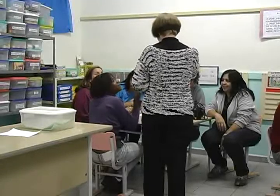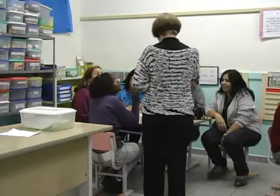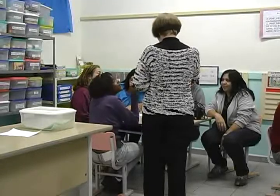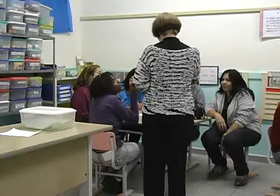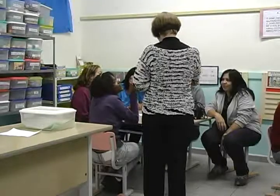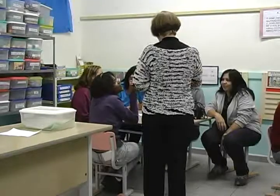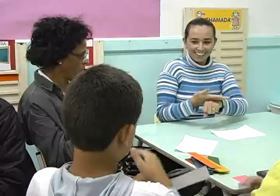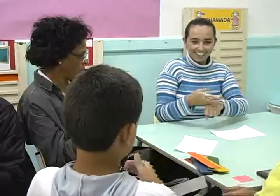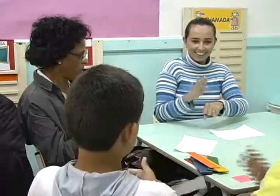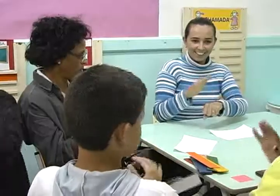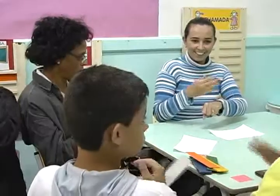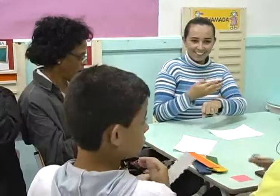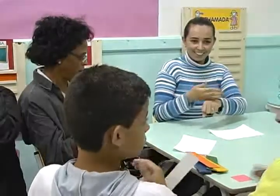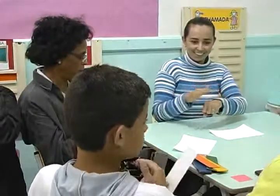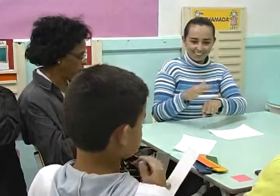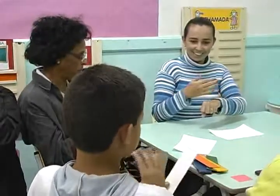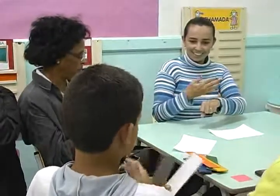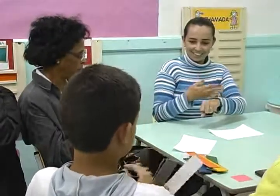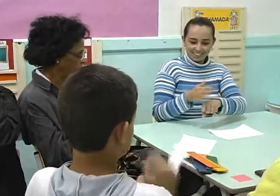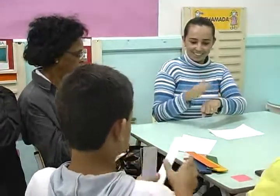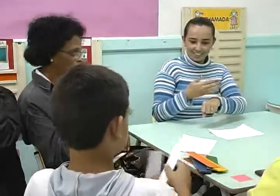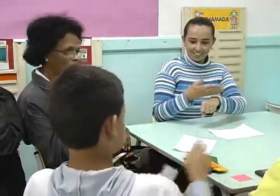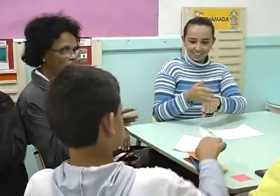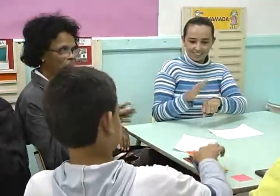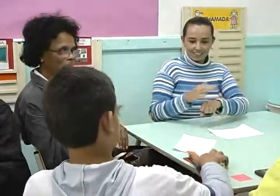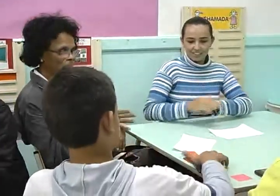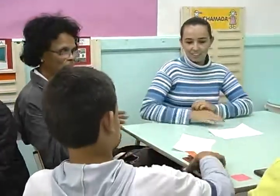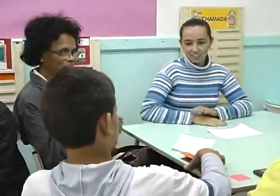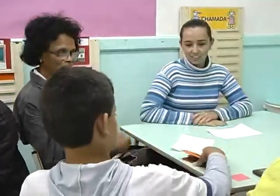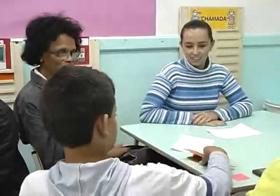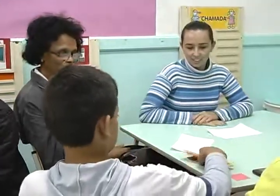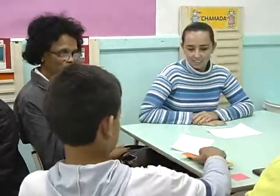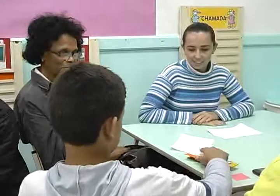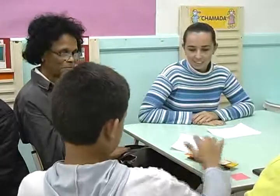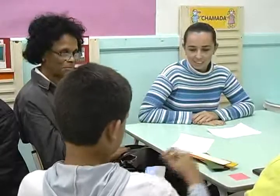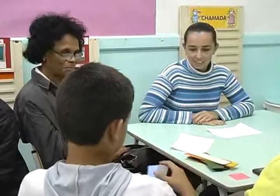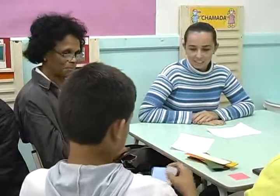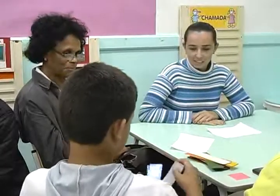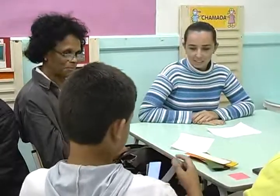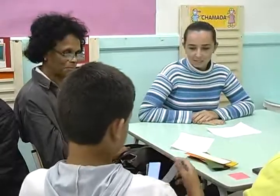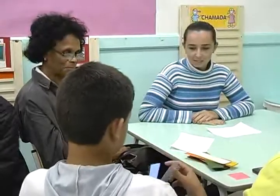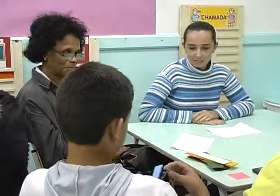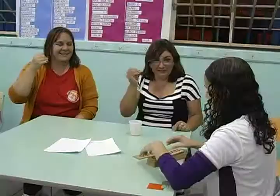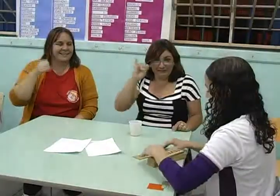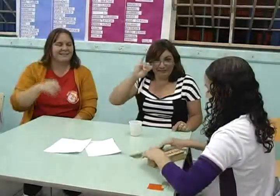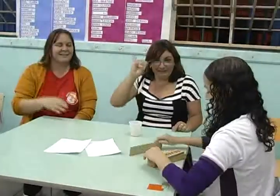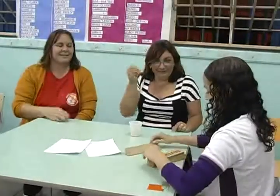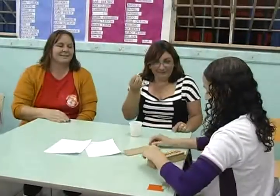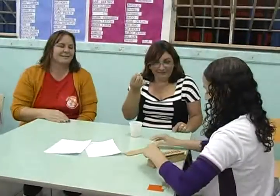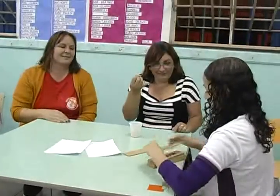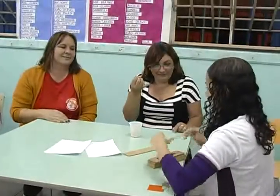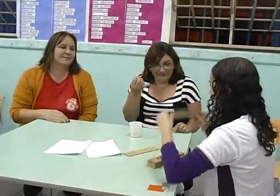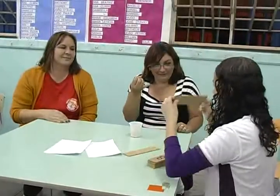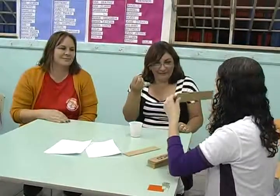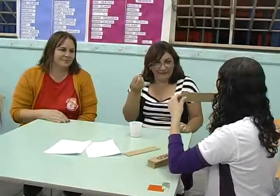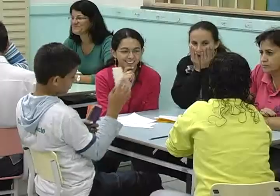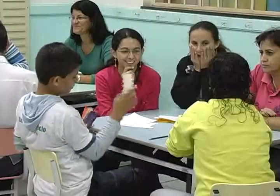surdez, os professores aprenderam a usar as mãos para expressar os pensamentos e as palavras, e no último dia do curso todos